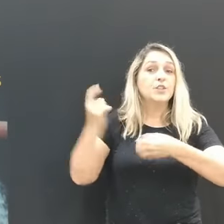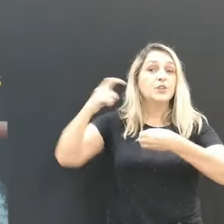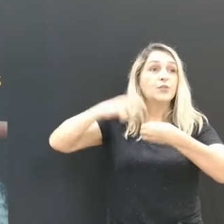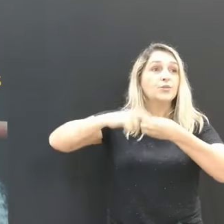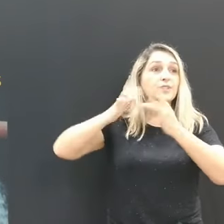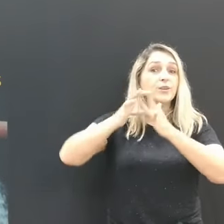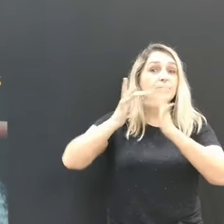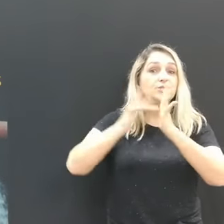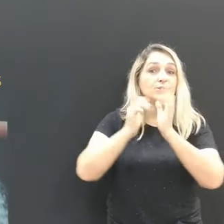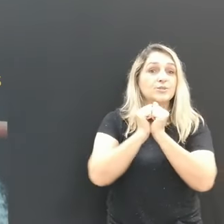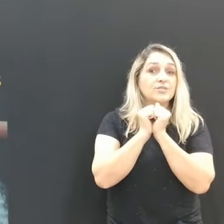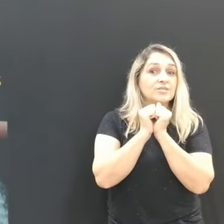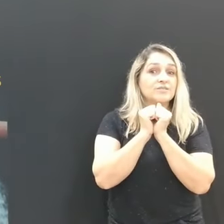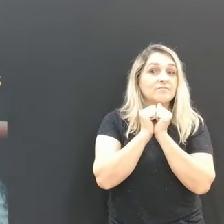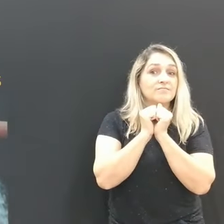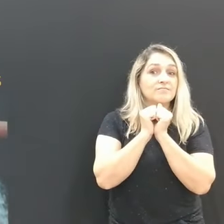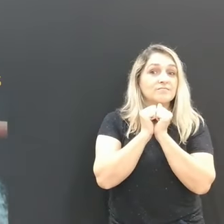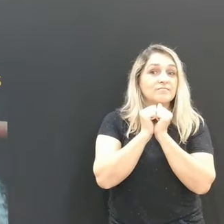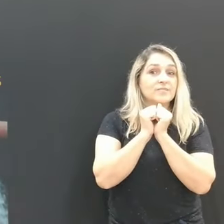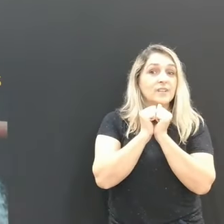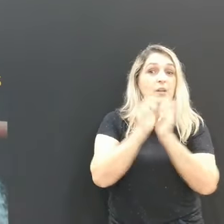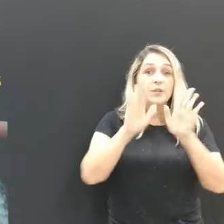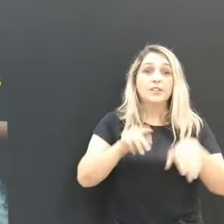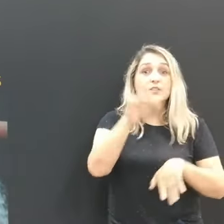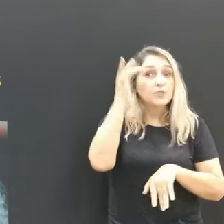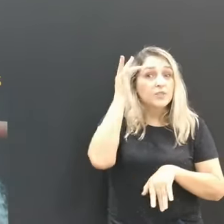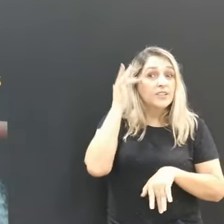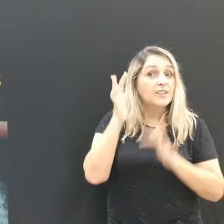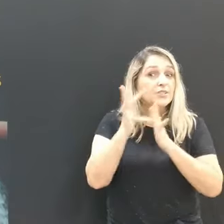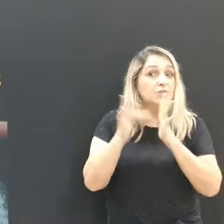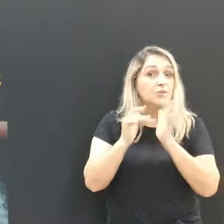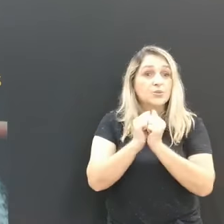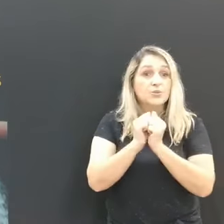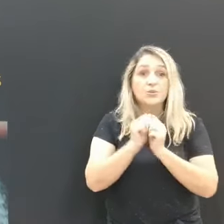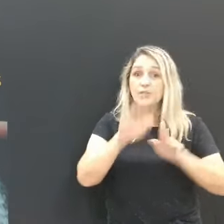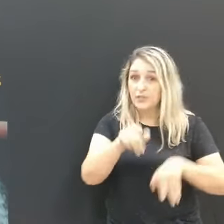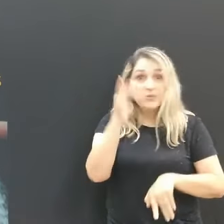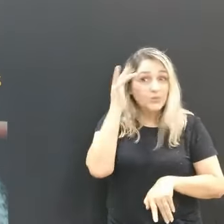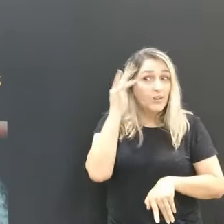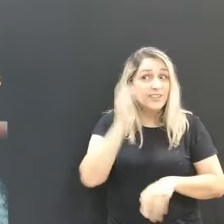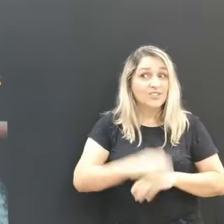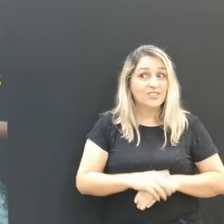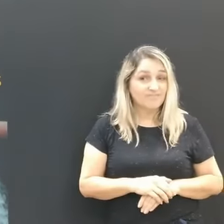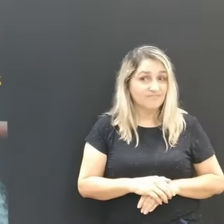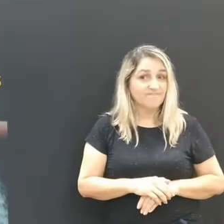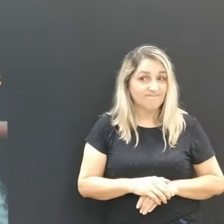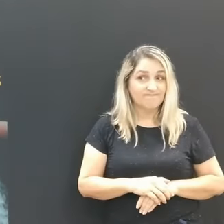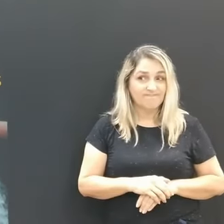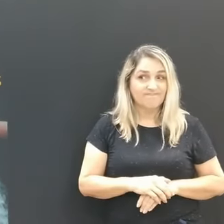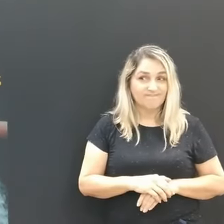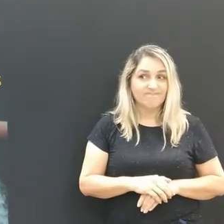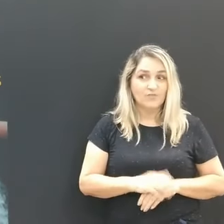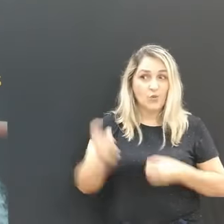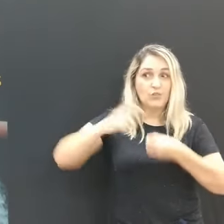Então, olha só, momento importante o quê? De voltarmos para Deus.